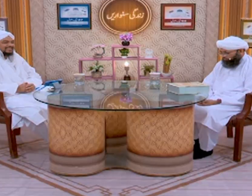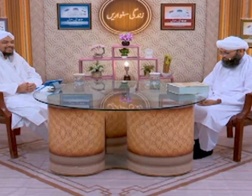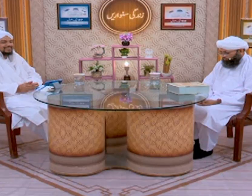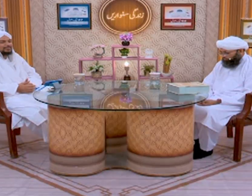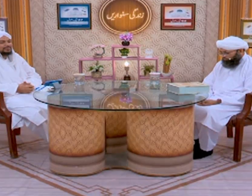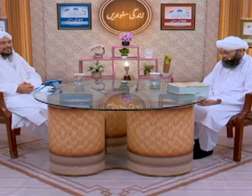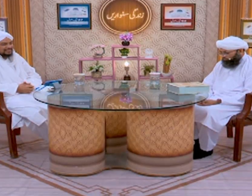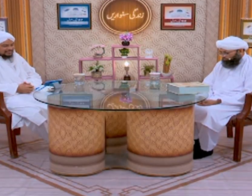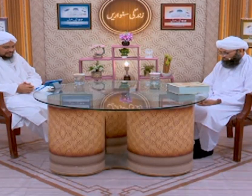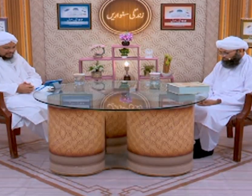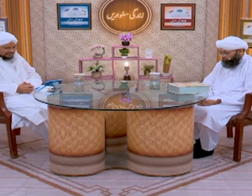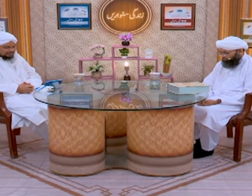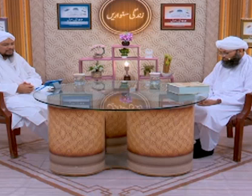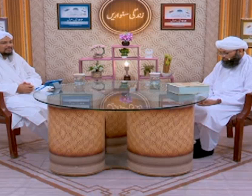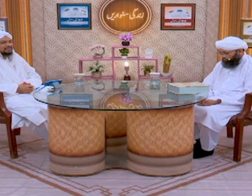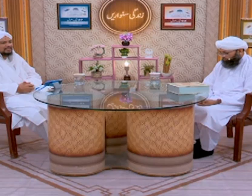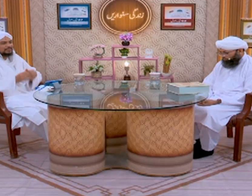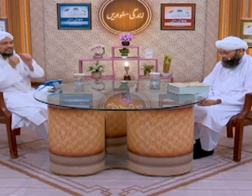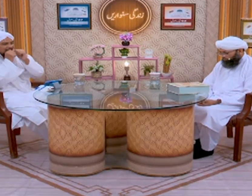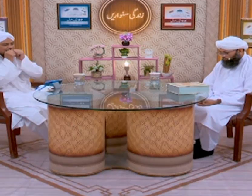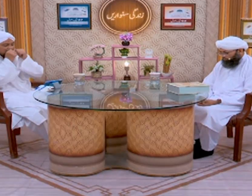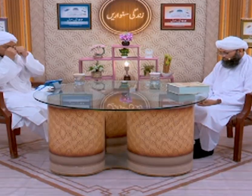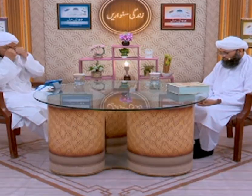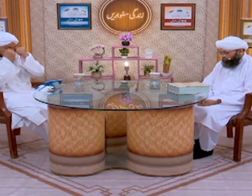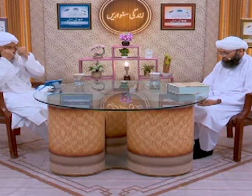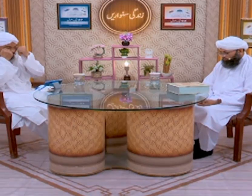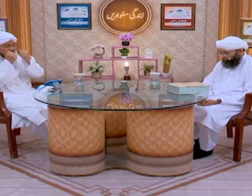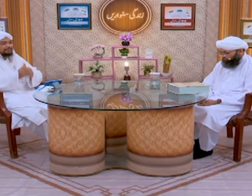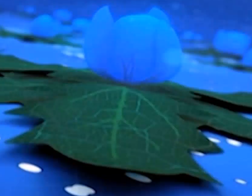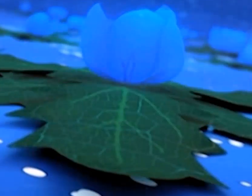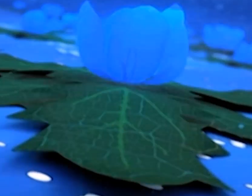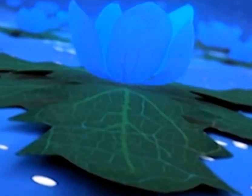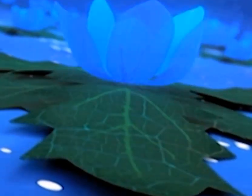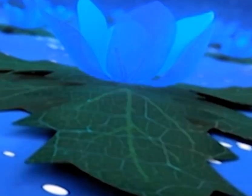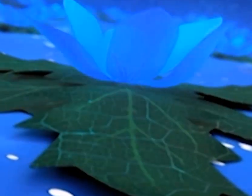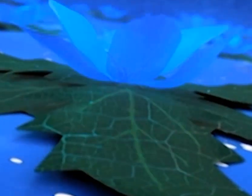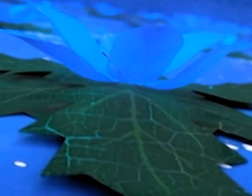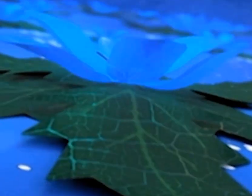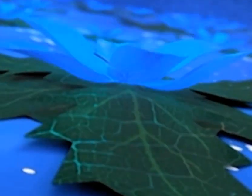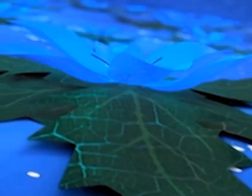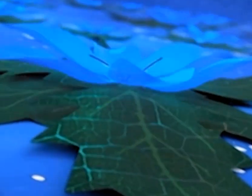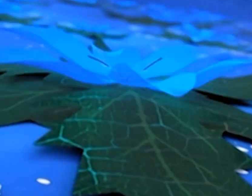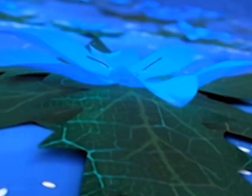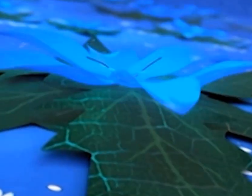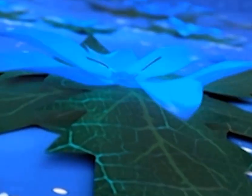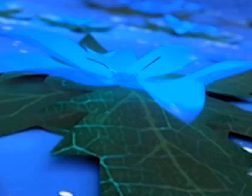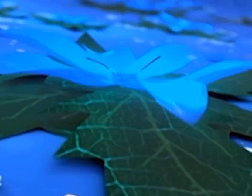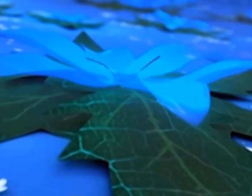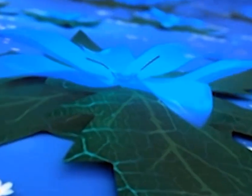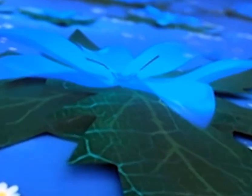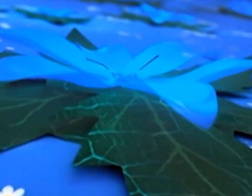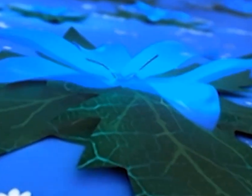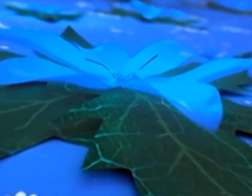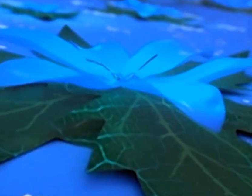ہوں گے. صلو علی الحبیب صلی اللہ علی محمد. عمل کا ہو